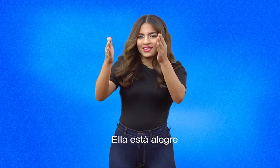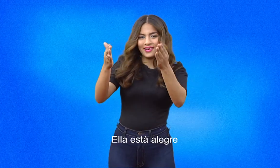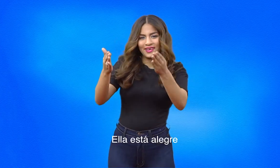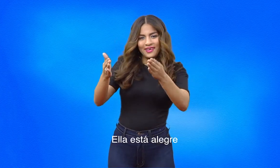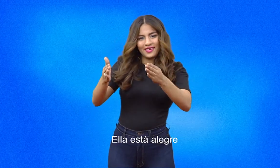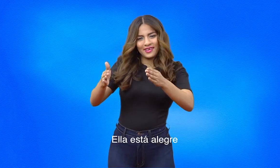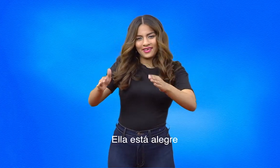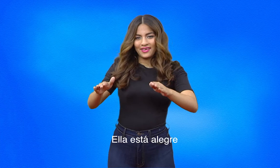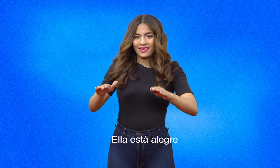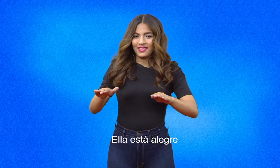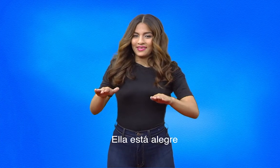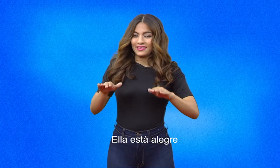Ella está alegre.